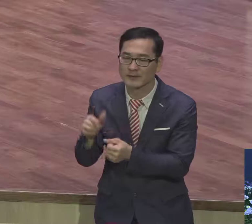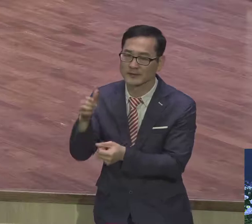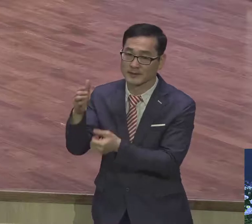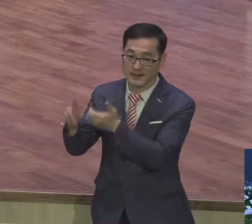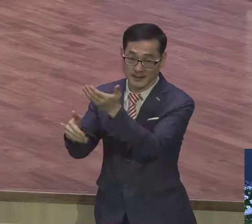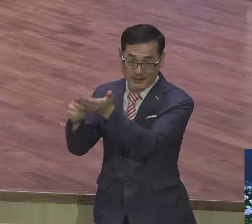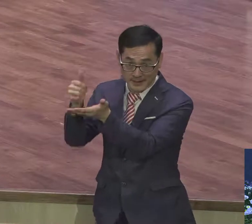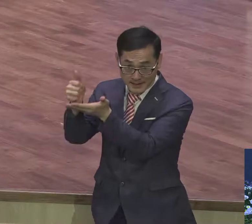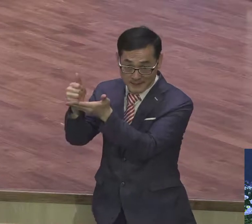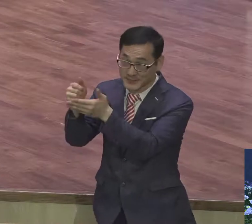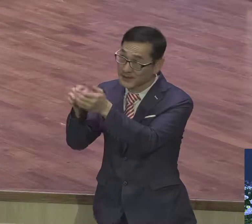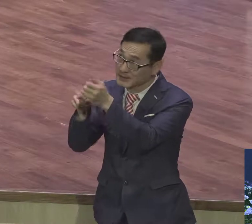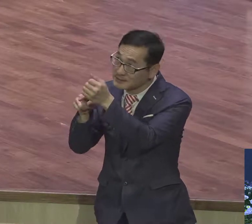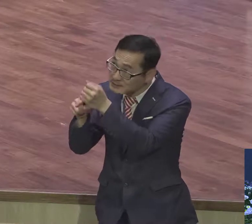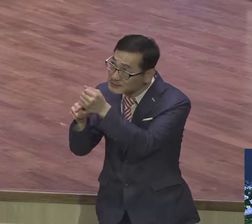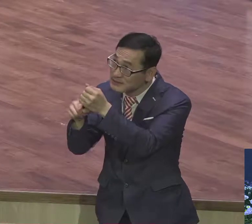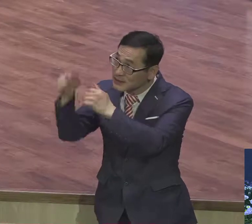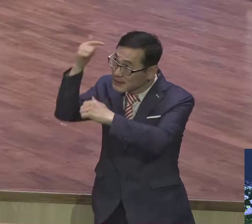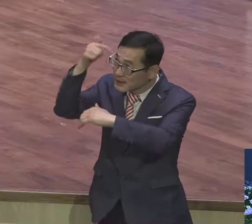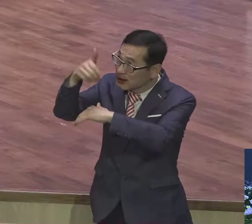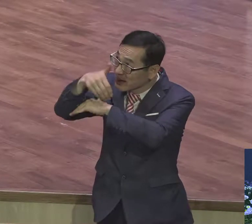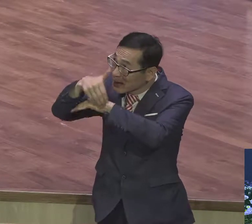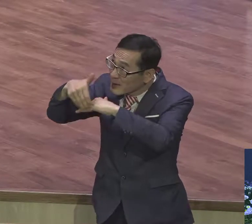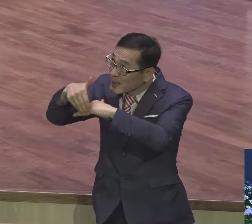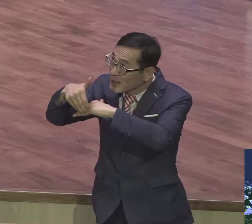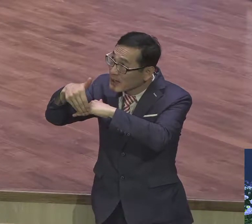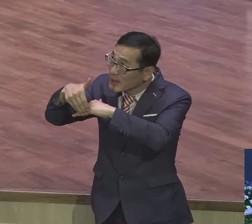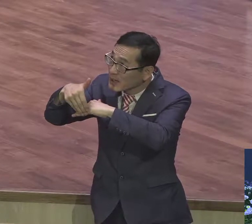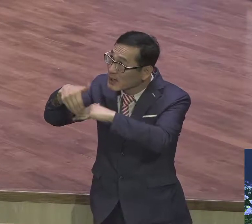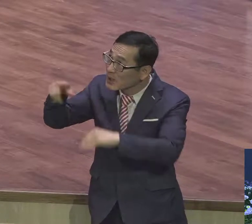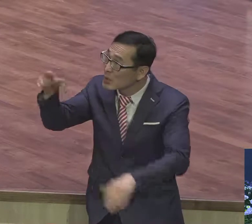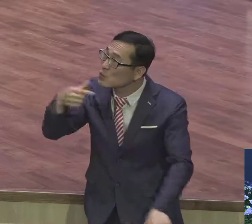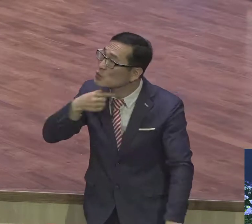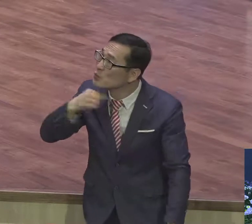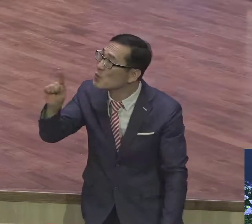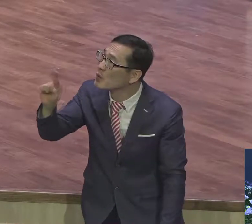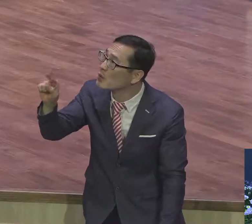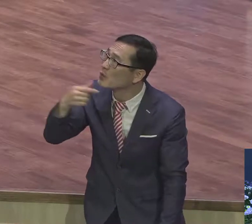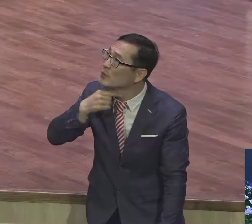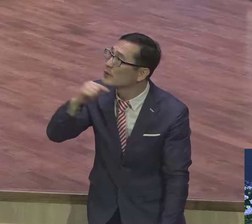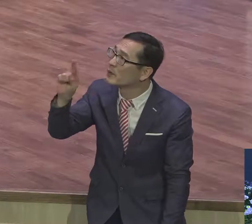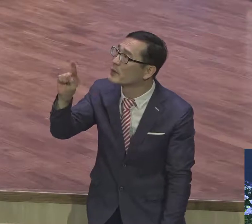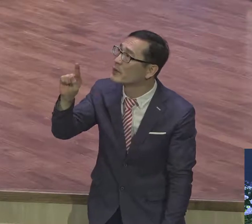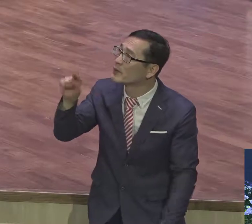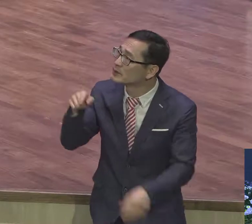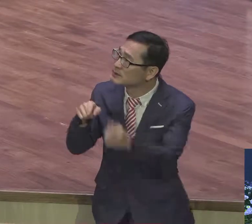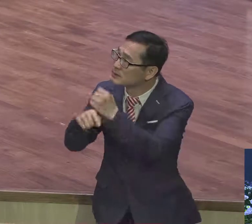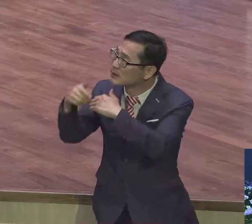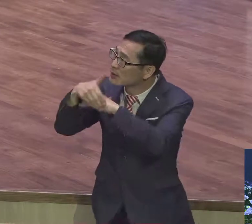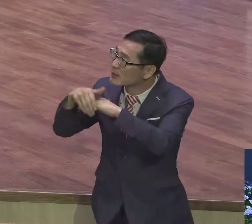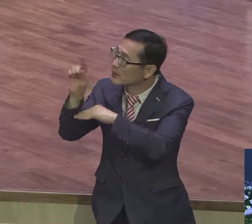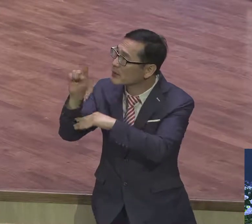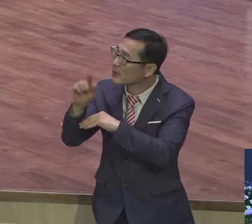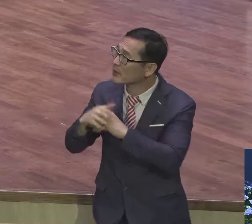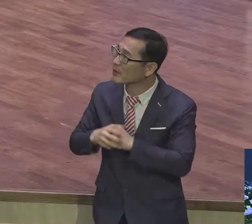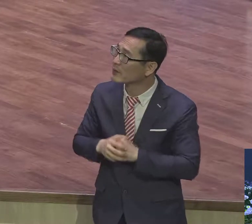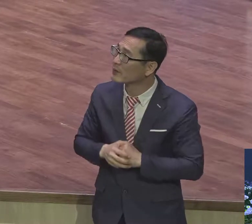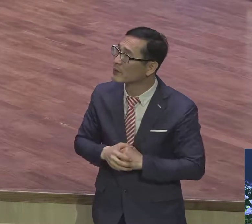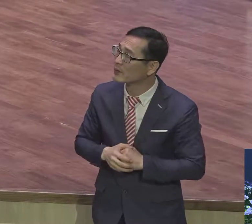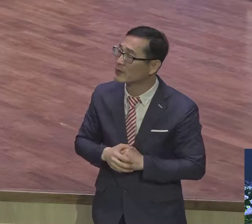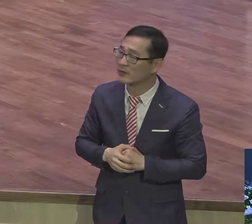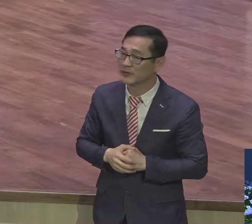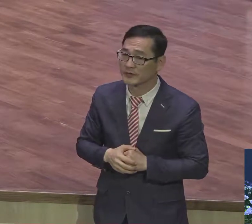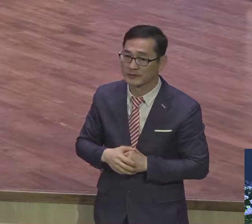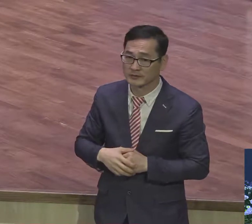하나님의 뜻과 교획이 어디 있느냐. 하나님의 뜻과 교획이 어디 있느냐. 이걸